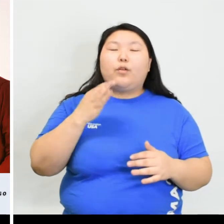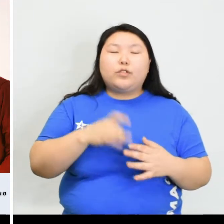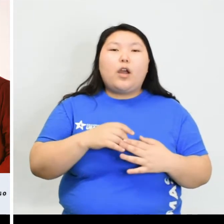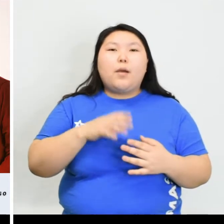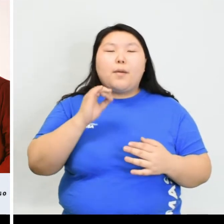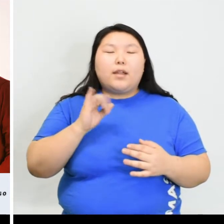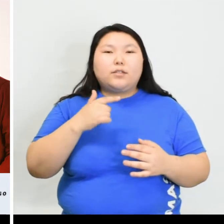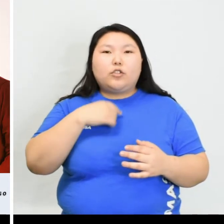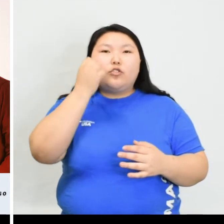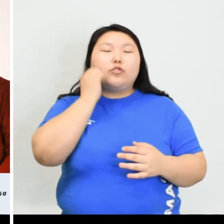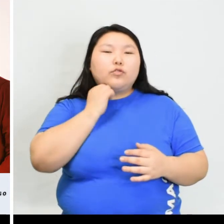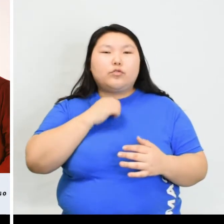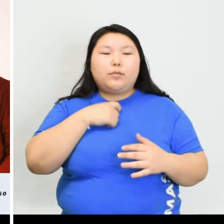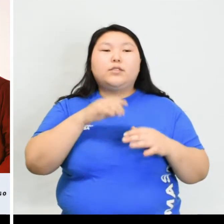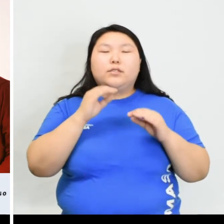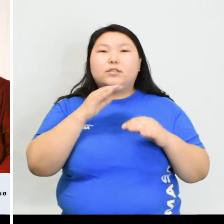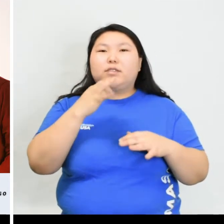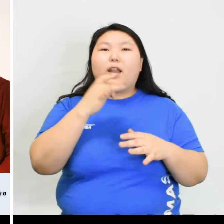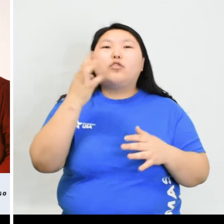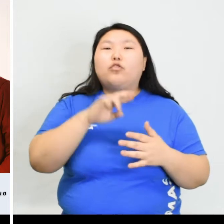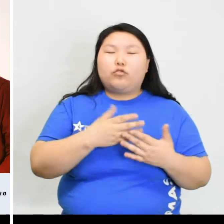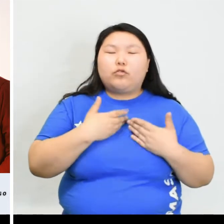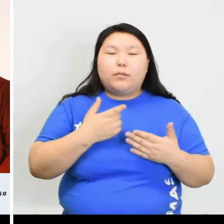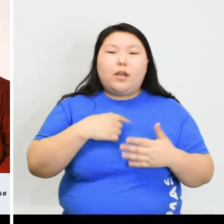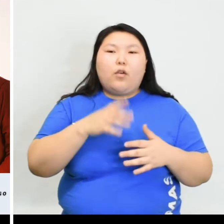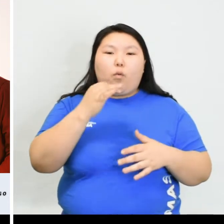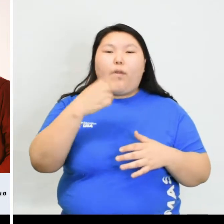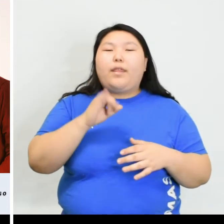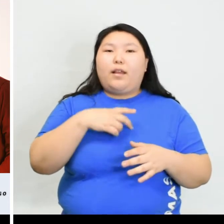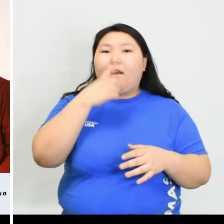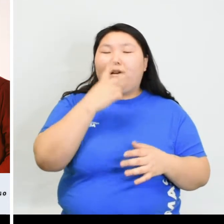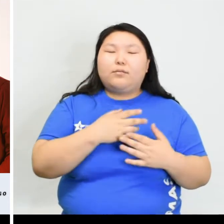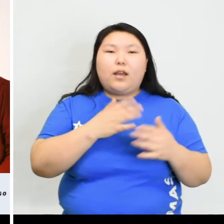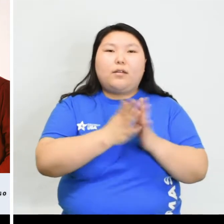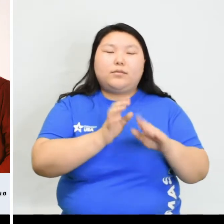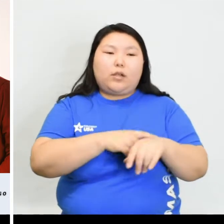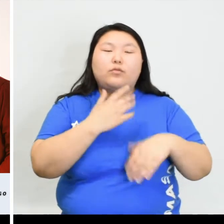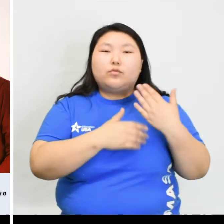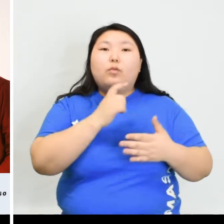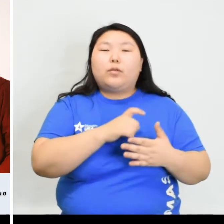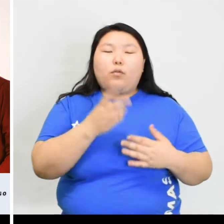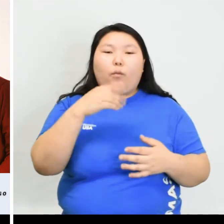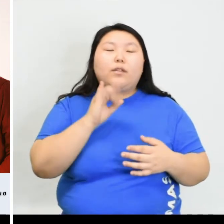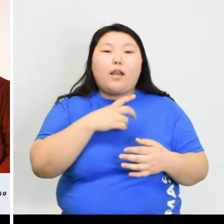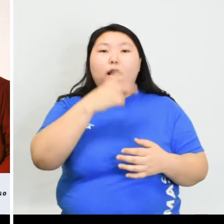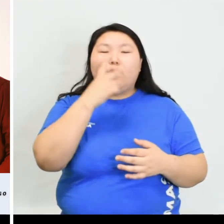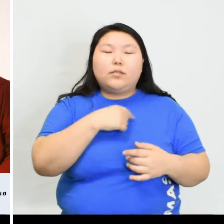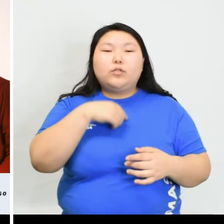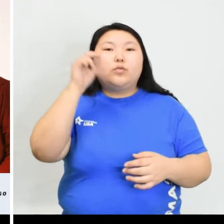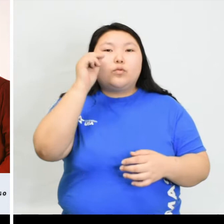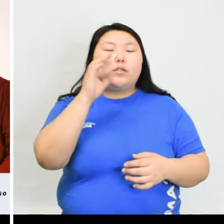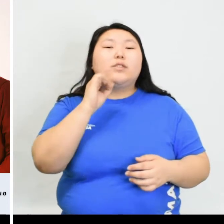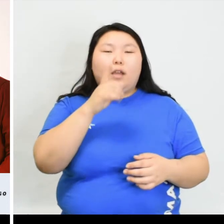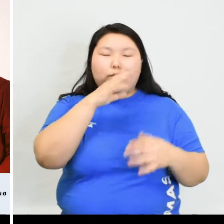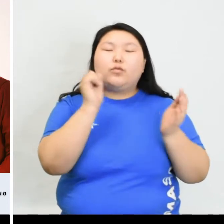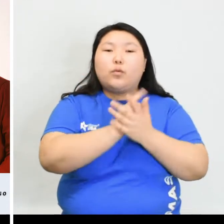зан өгшөндөө заагаад үг гэхээс илүү үйлдэлийг хараад хамт цаг өнгөрүүлж явуусууд үйлдэлийг хараад тэндээс нь суралцах нь айгүй чухал юм